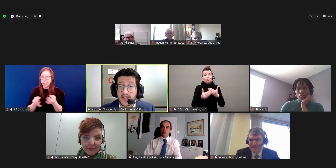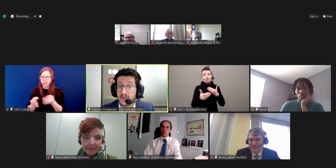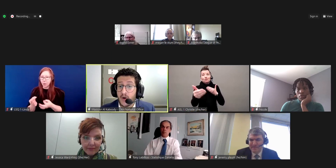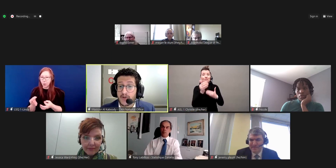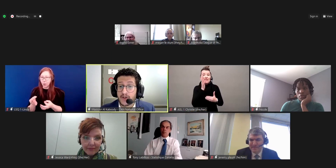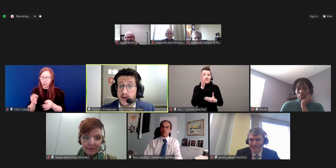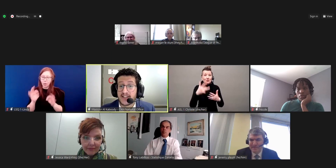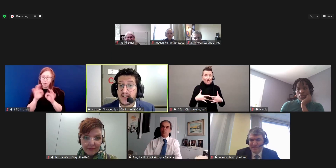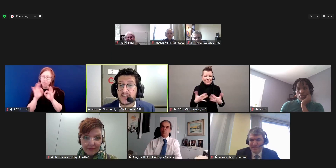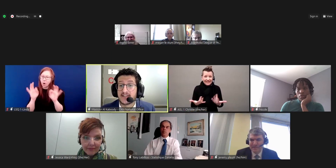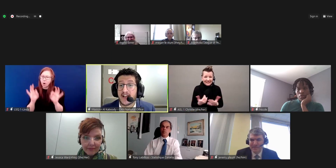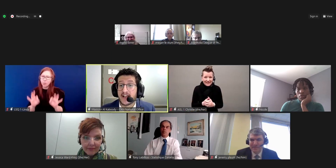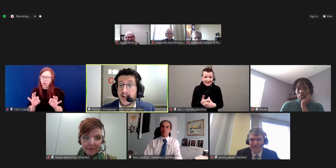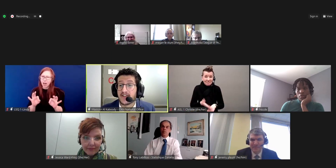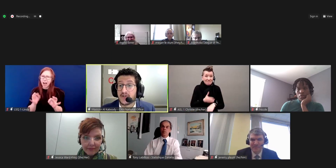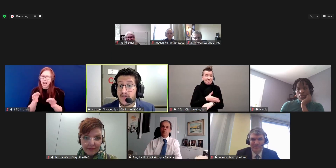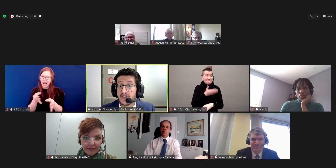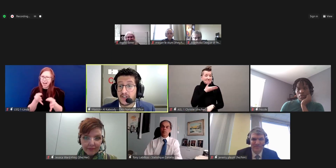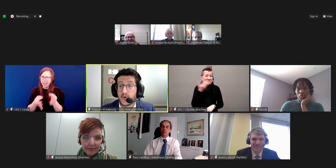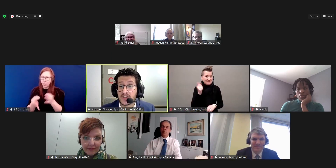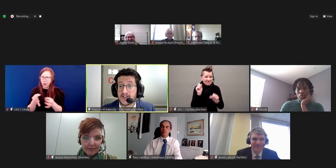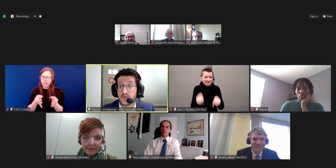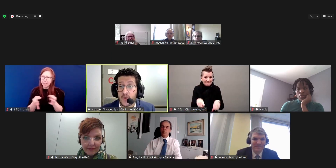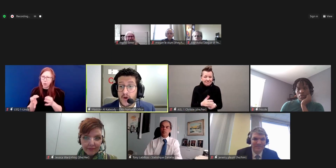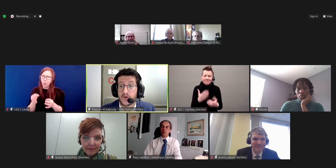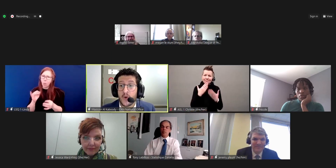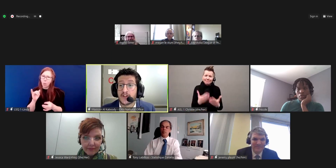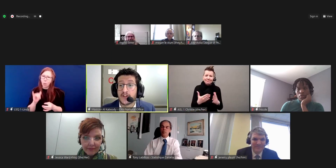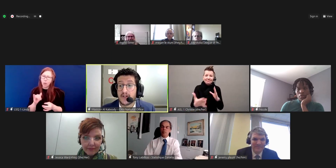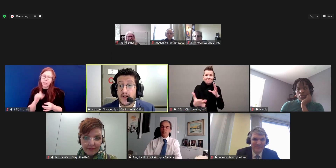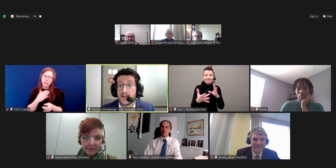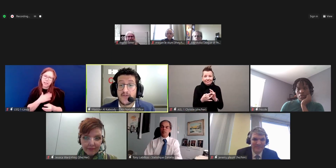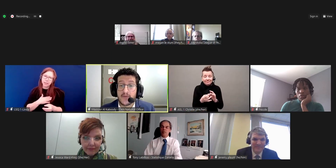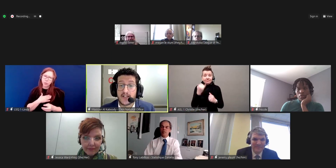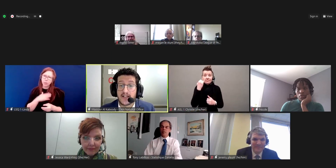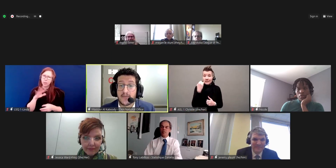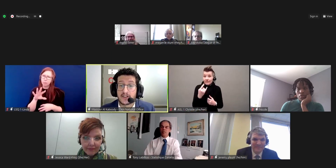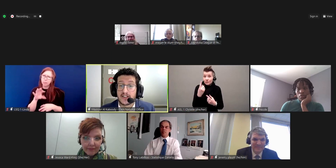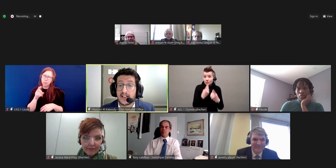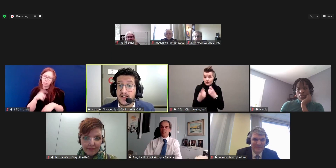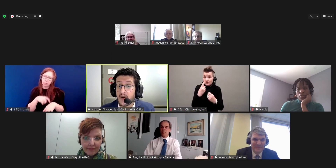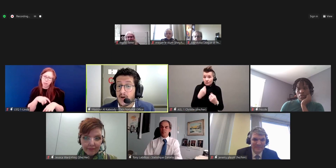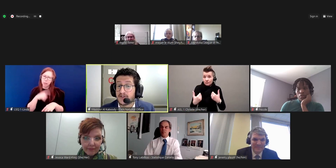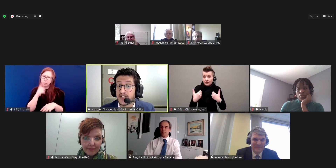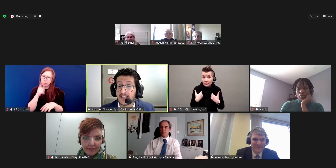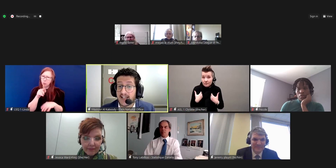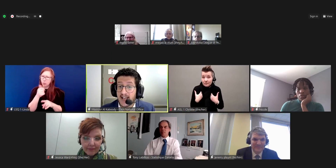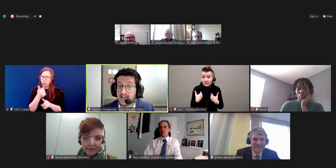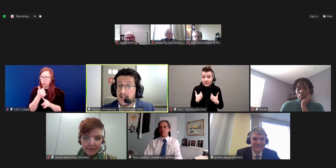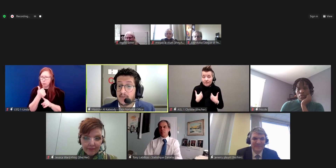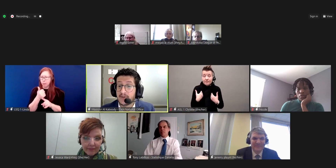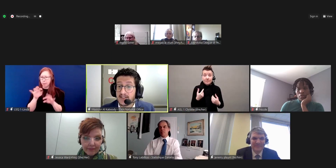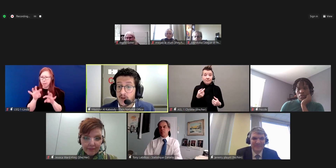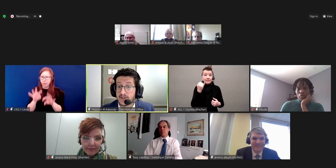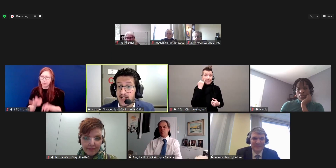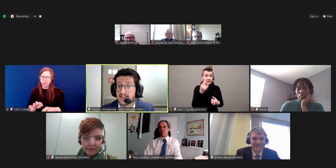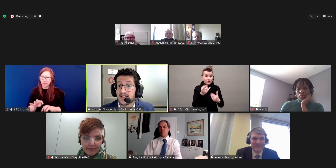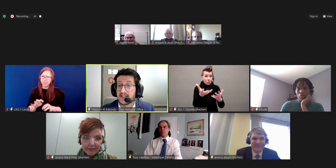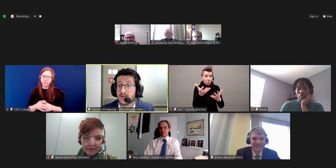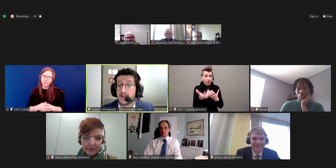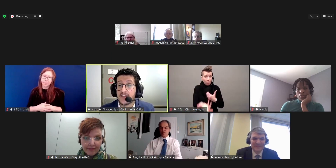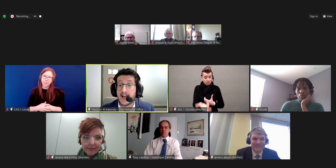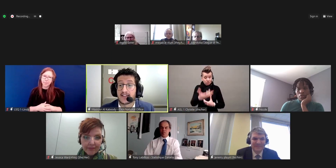Je veux dire le formulaire de rétroaction. S'il vous plaît, prenez un moment pour le compléter.